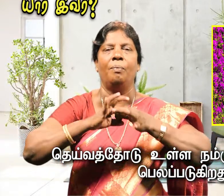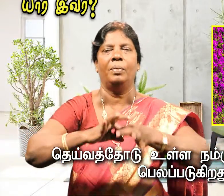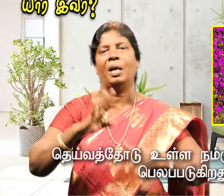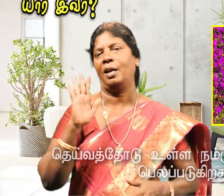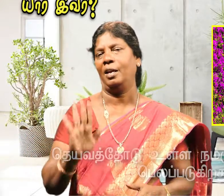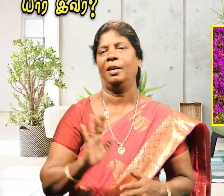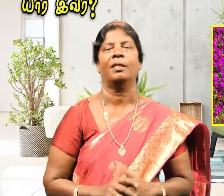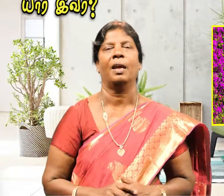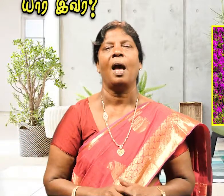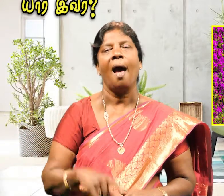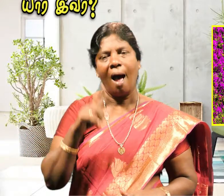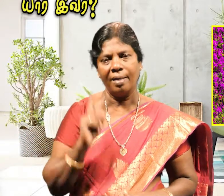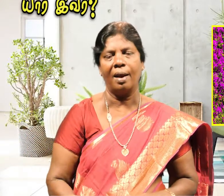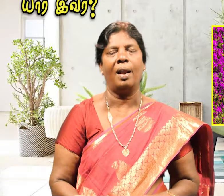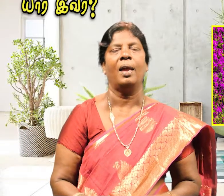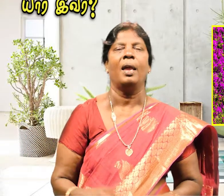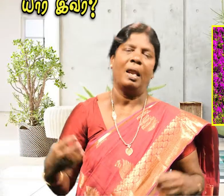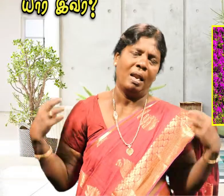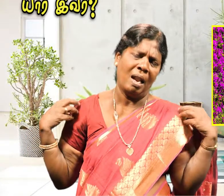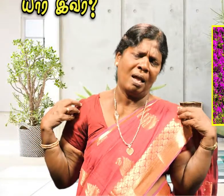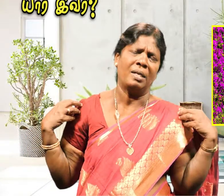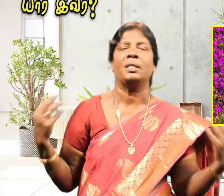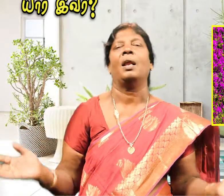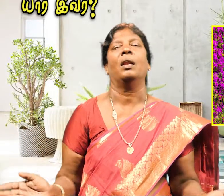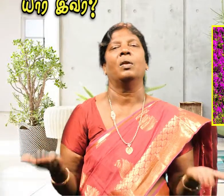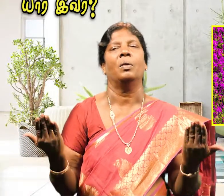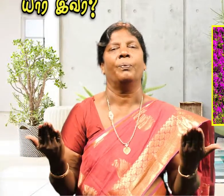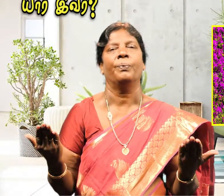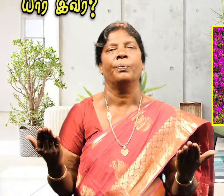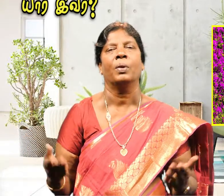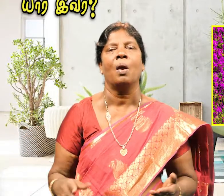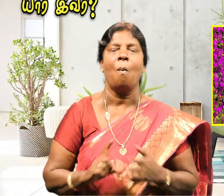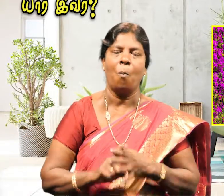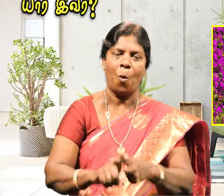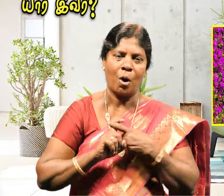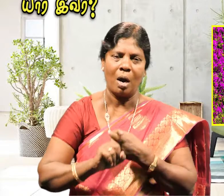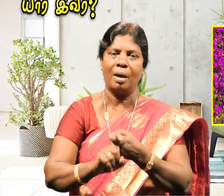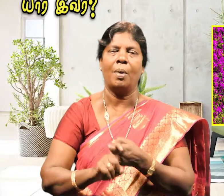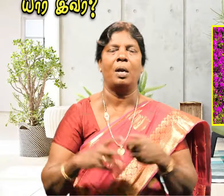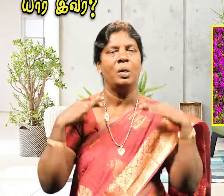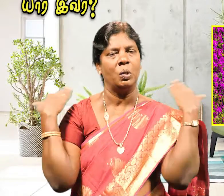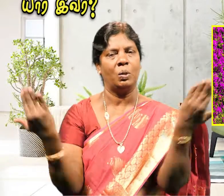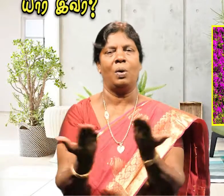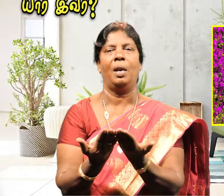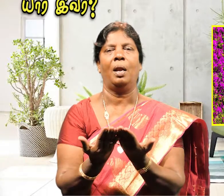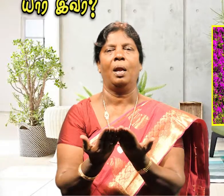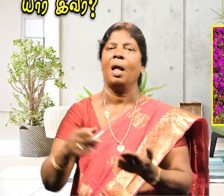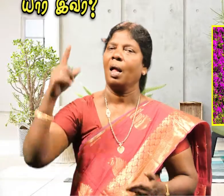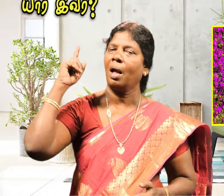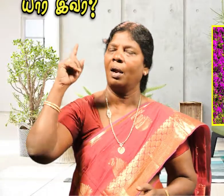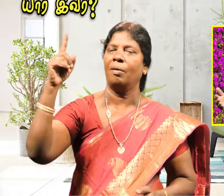வலுவடைந்திருக்கிறது. ஏனென்றால் எப்பேற்பட்ட இக்கட்டான சூழ்நிலைகளிலே, போராட்டமான